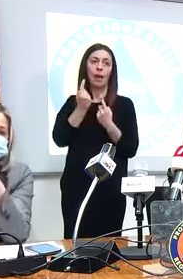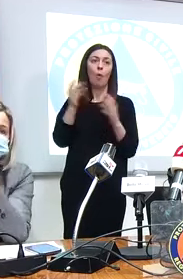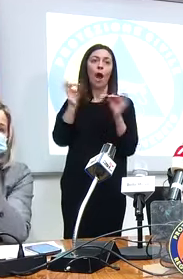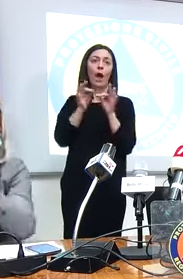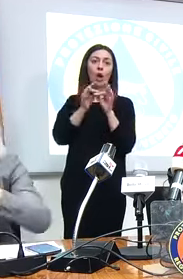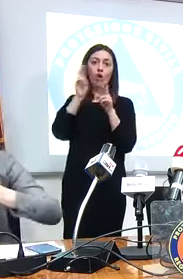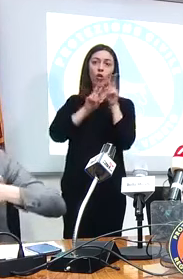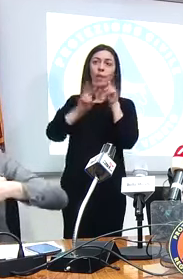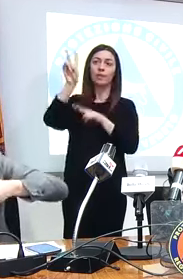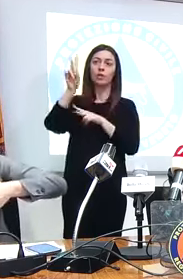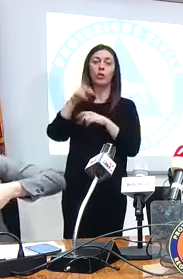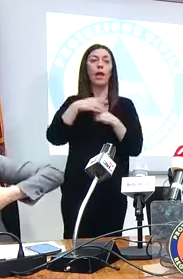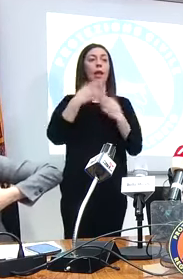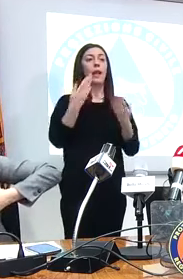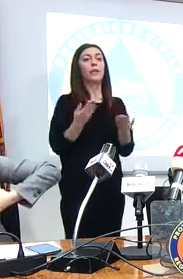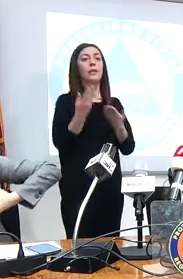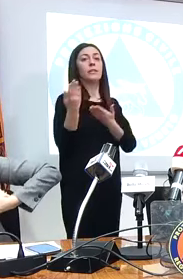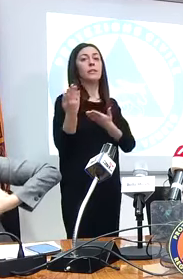Marchiori, poi